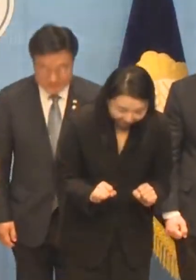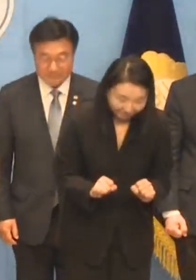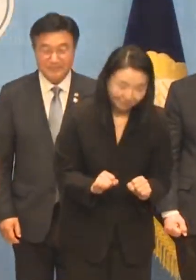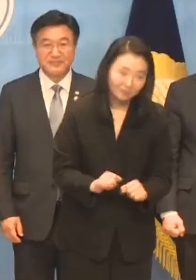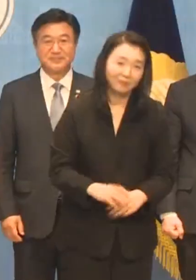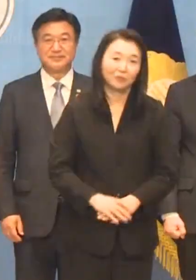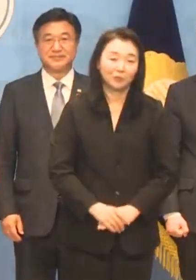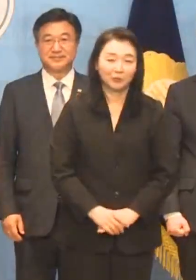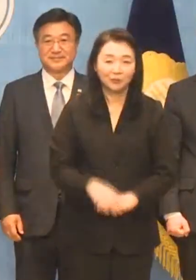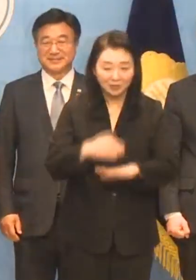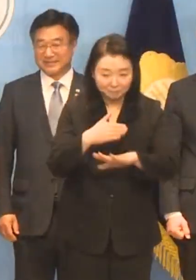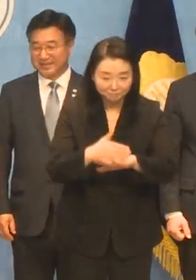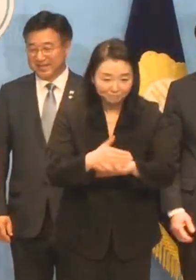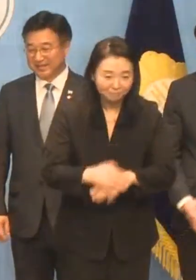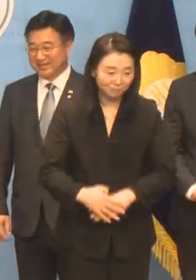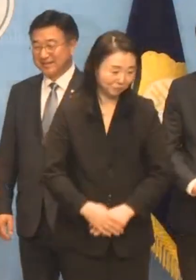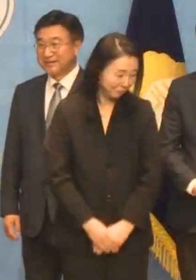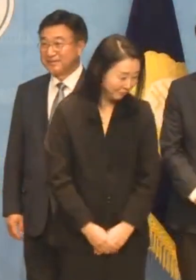네, 감사합니다.